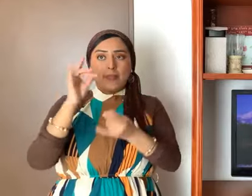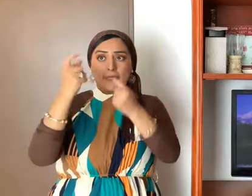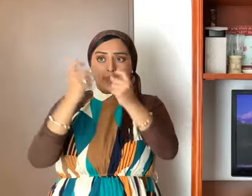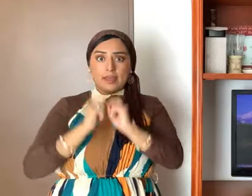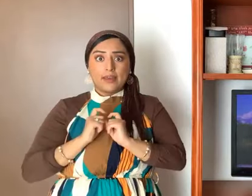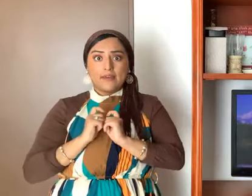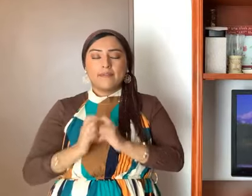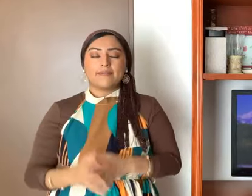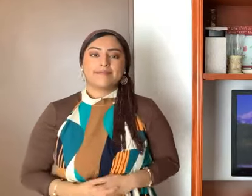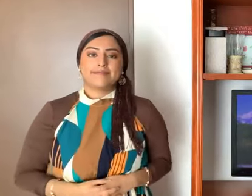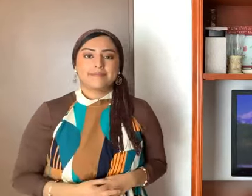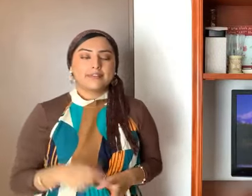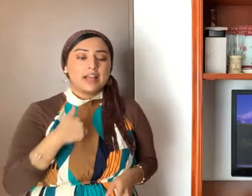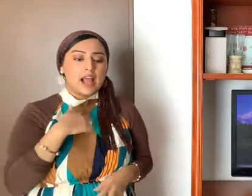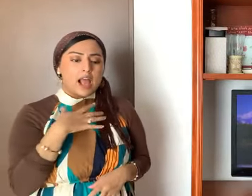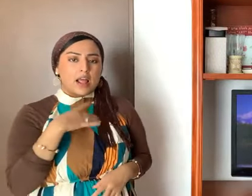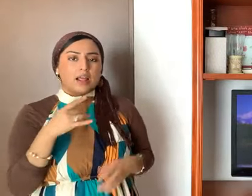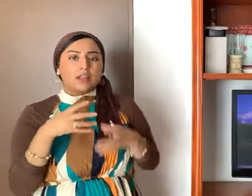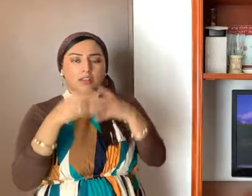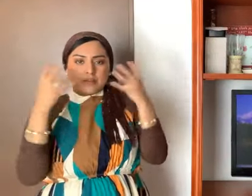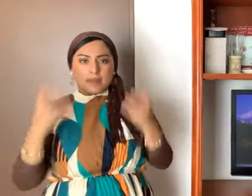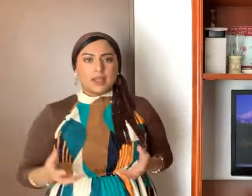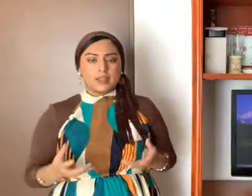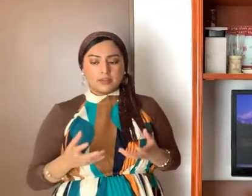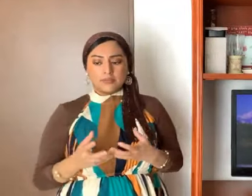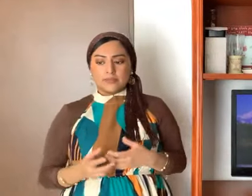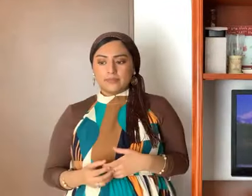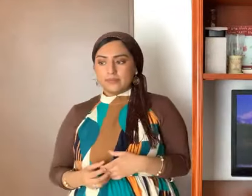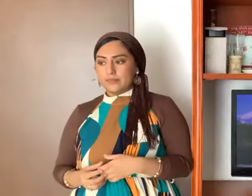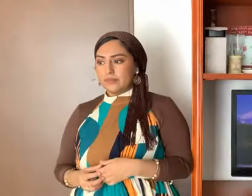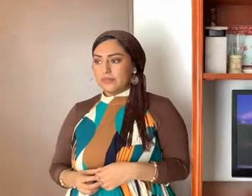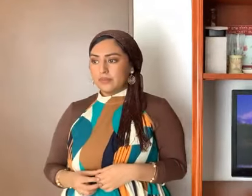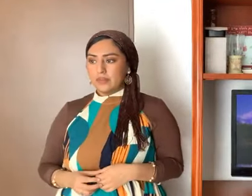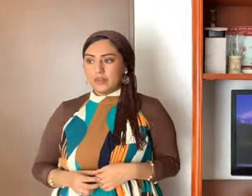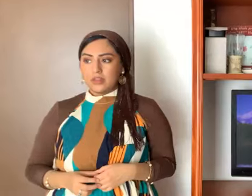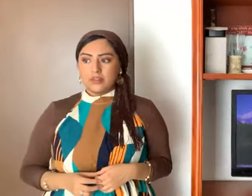Esta parte a mí me gusta mucho, muchísimo, muchísimo.